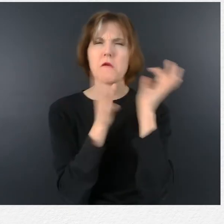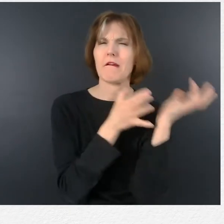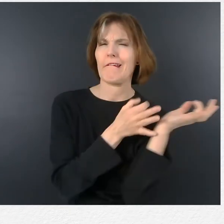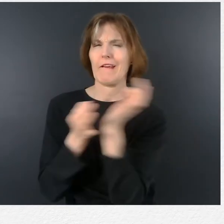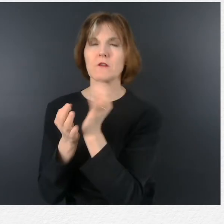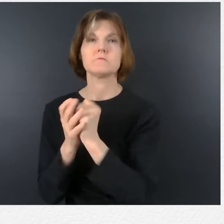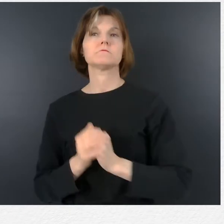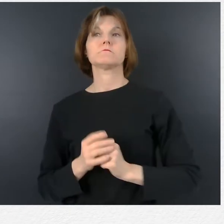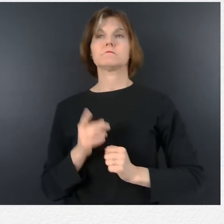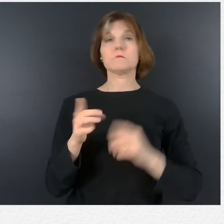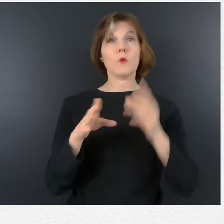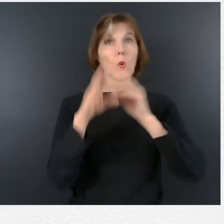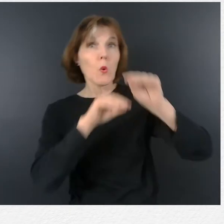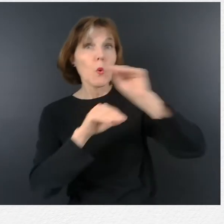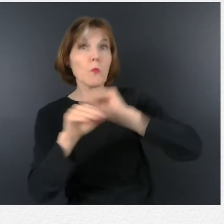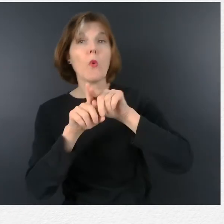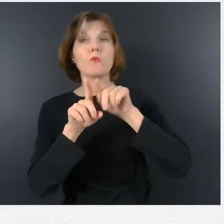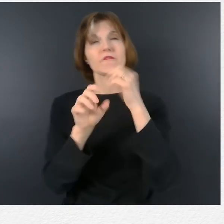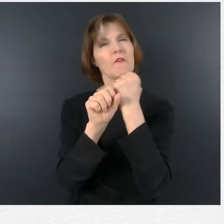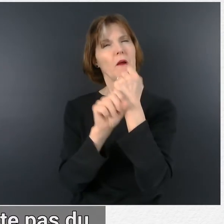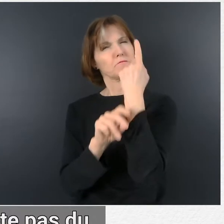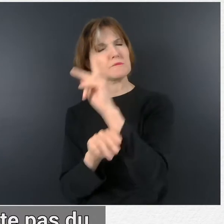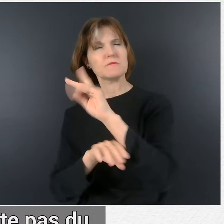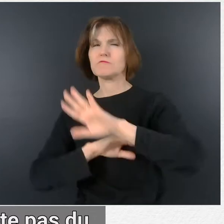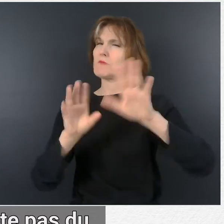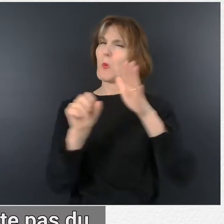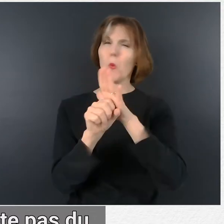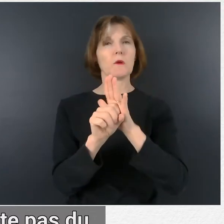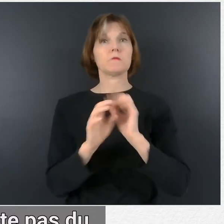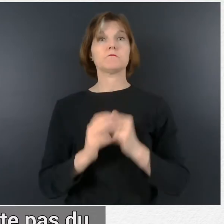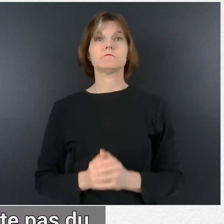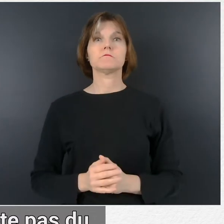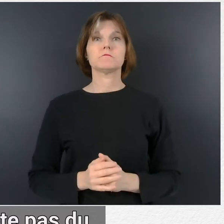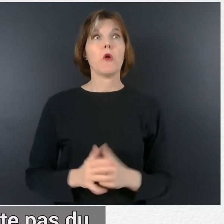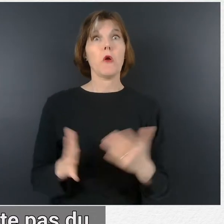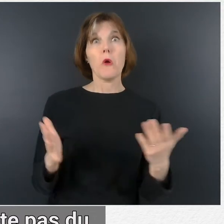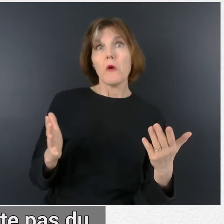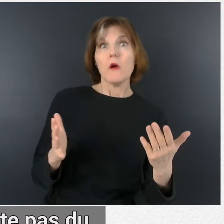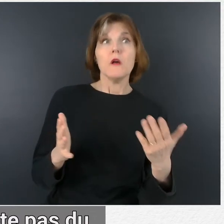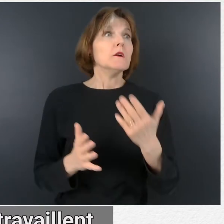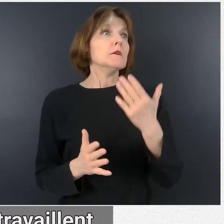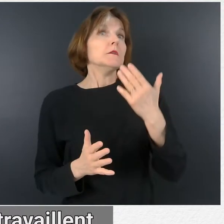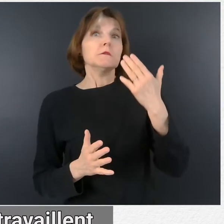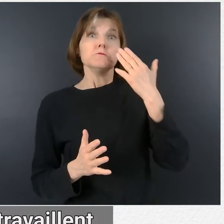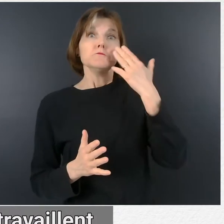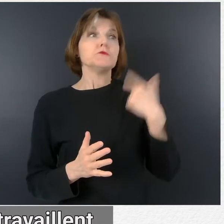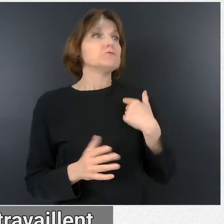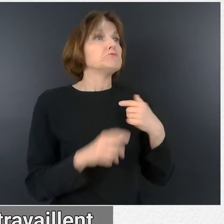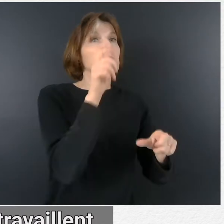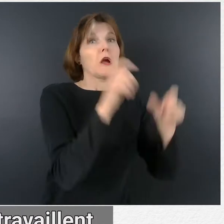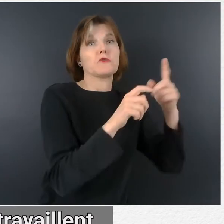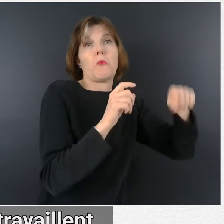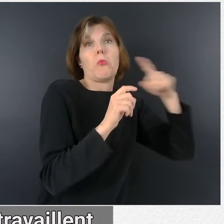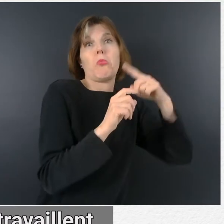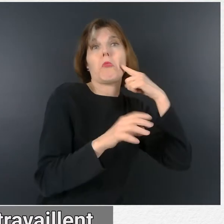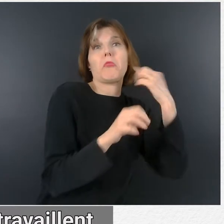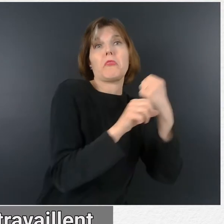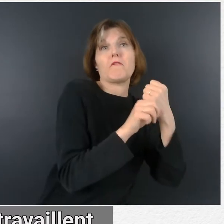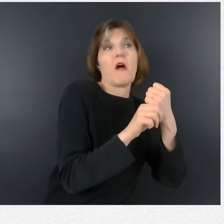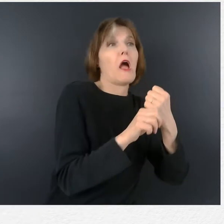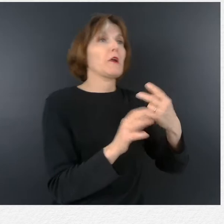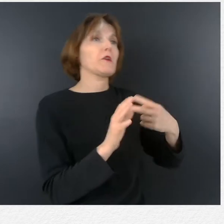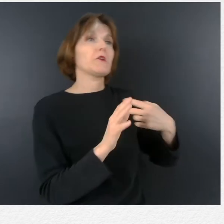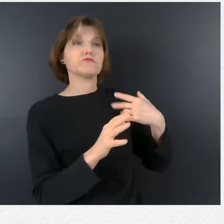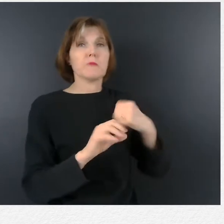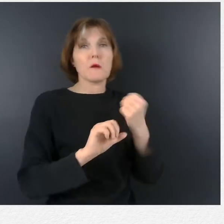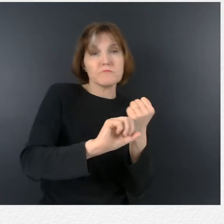et s'occupe pleinement de son travail. Et il ne s'arrête pas du fait qu'il y a des êtres humains qui travaillent dans les ascenseurs ou